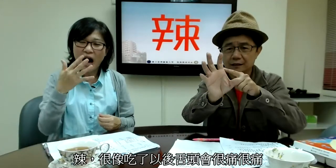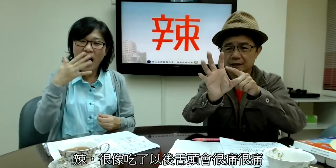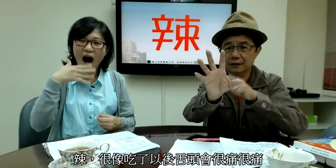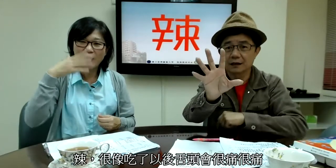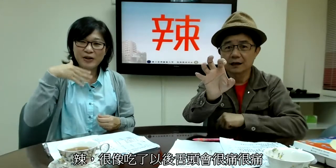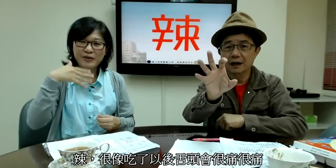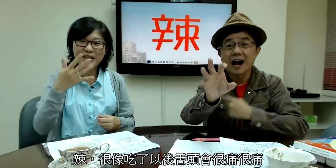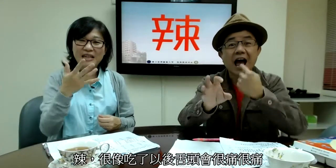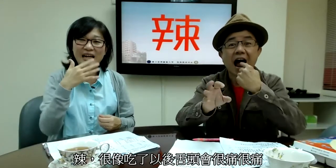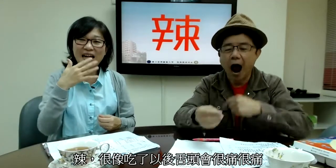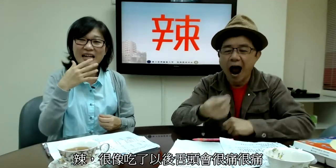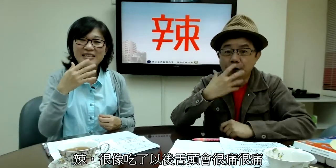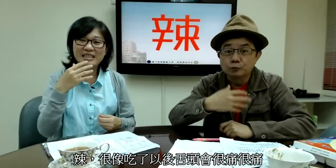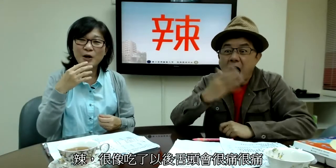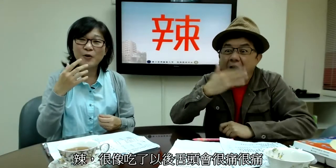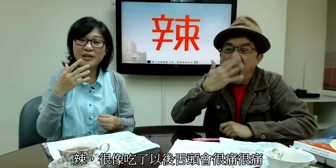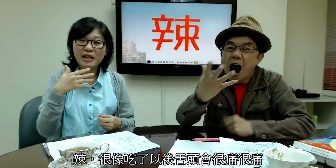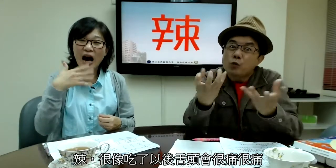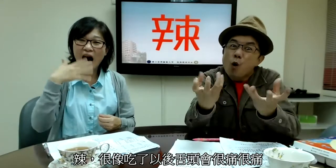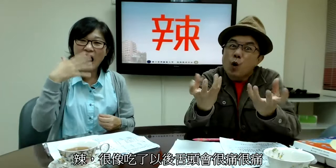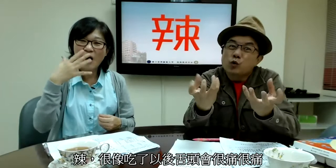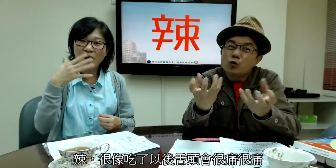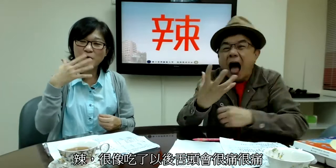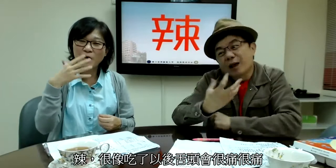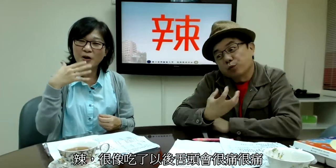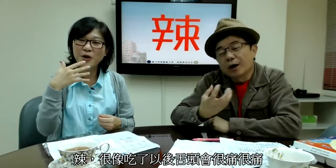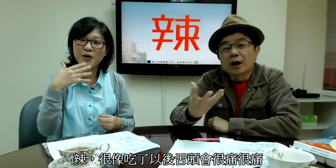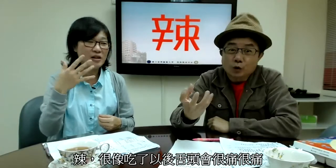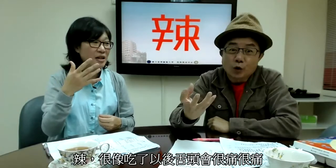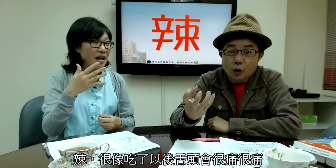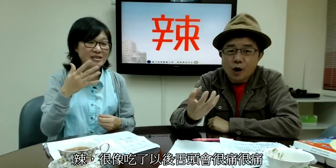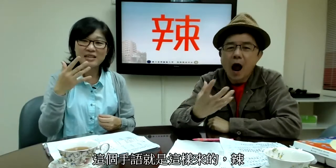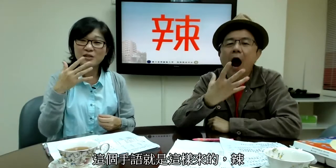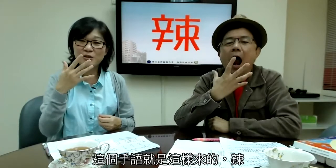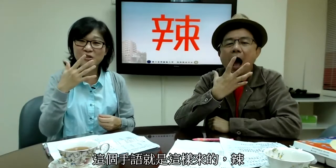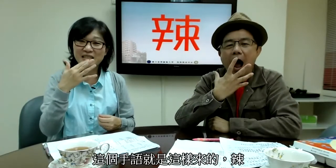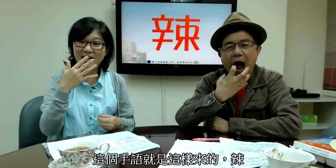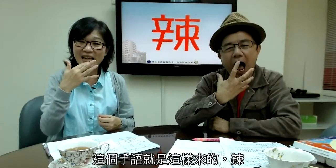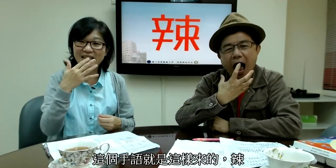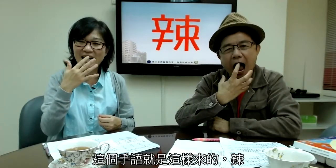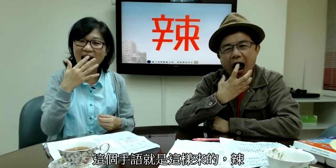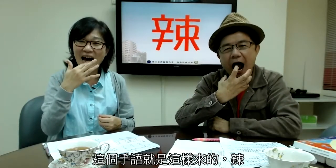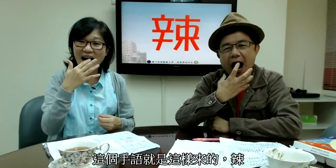啊，会舌头会啊，好痛好痛哦。啊，这个手语就是这样来的，辣